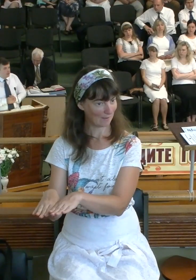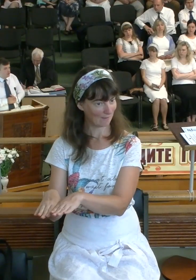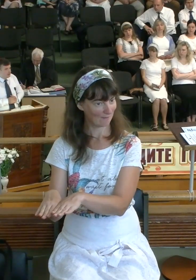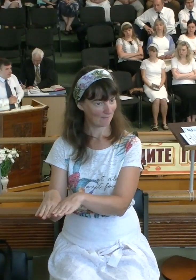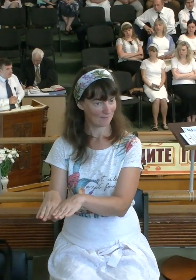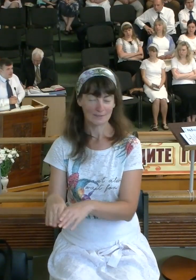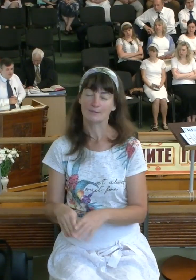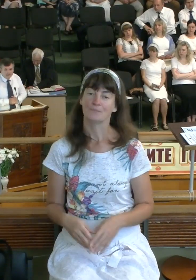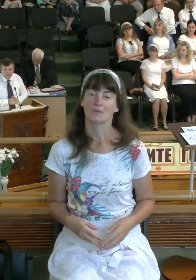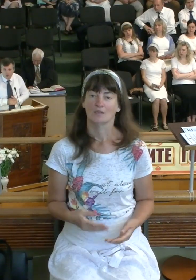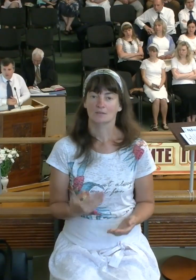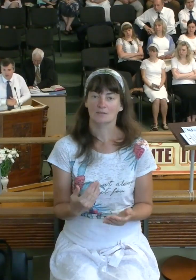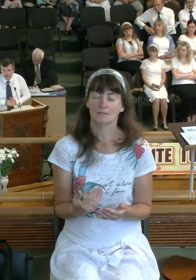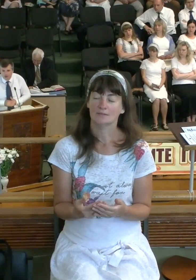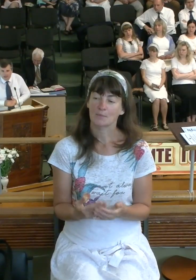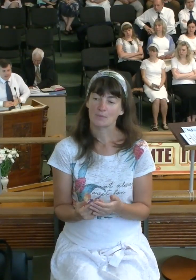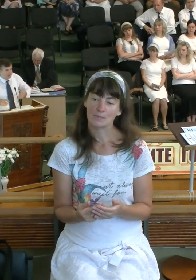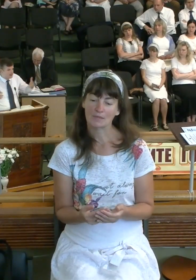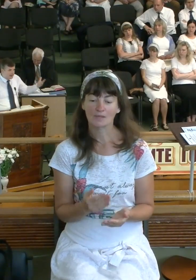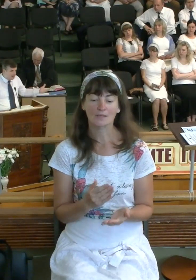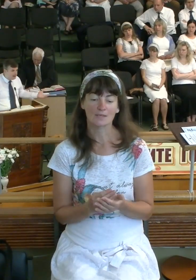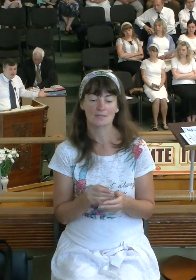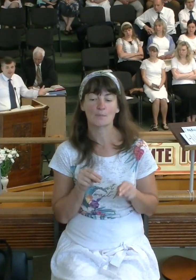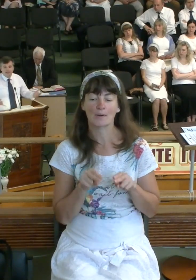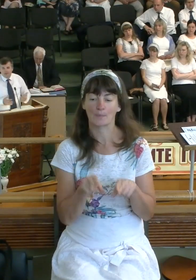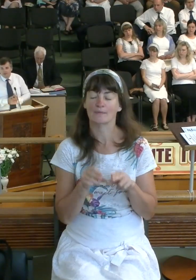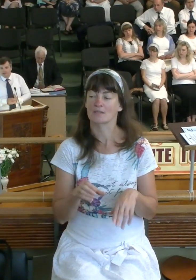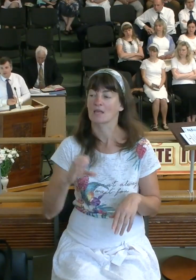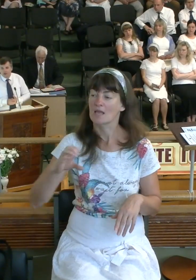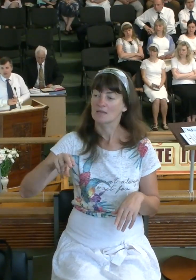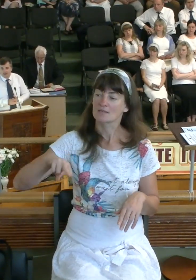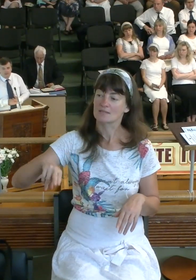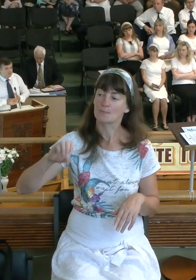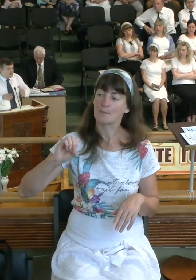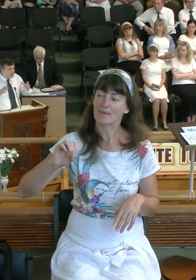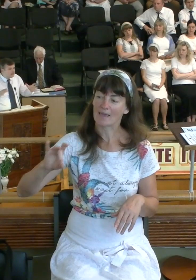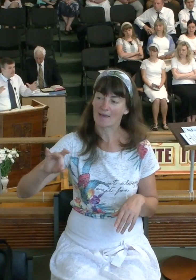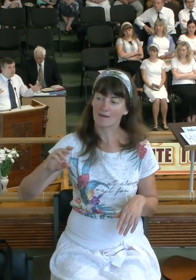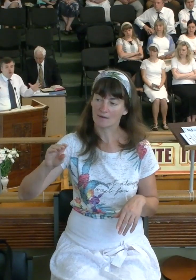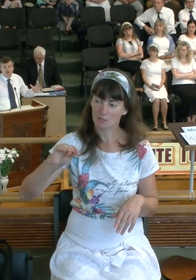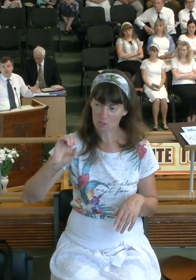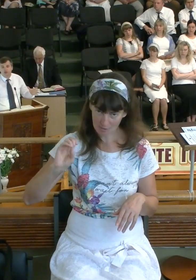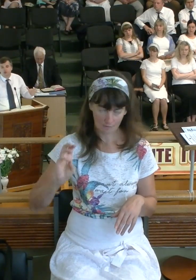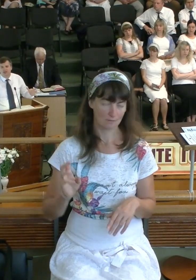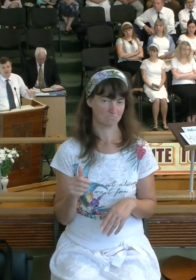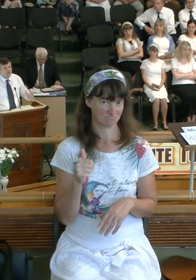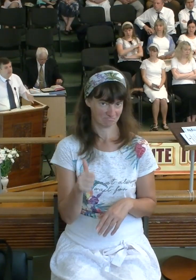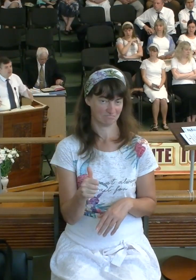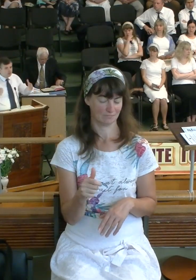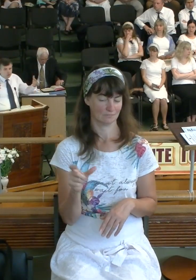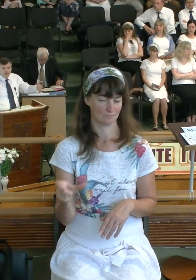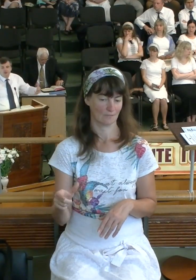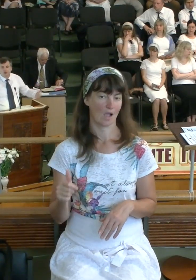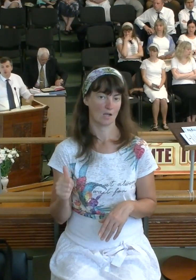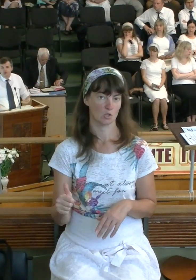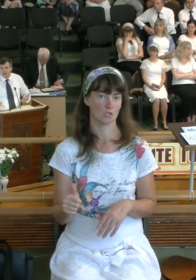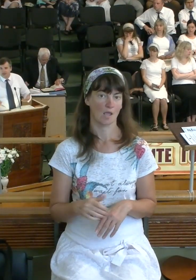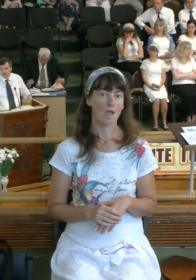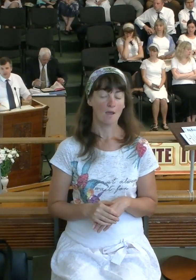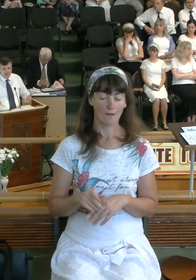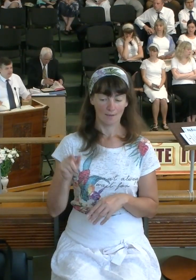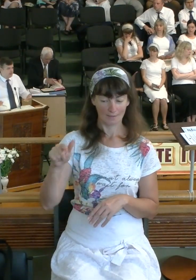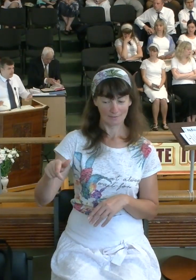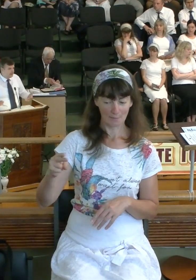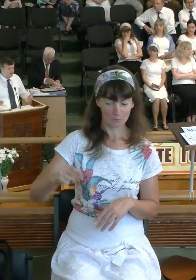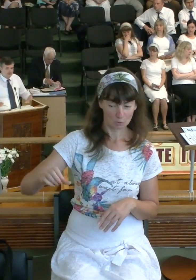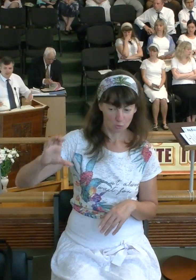читать о Спержене, нам нравится, может быть, читать о Тарее, нам нравится читать о разных Божьих людях, когда Дух Святой